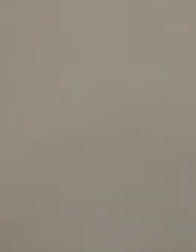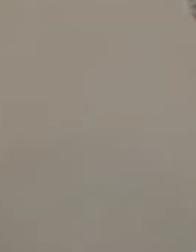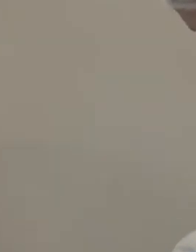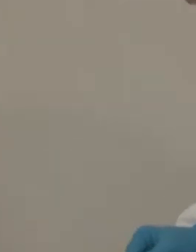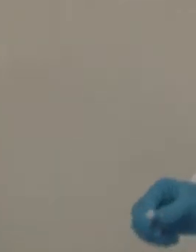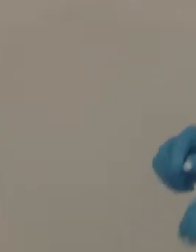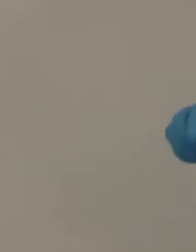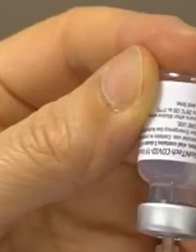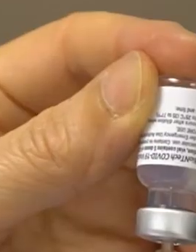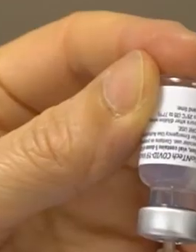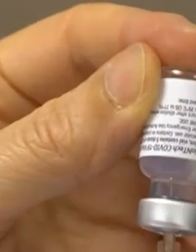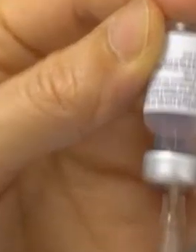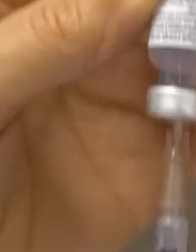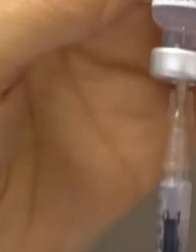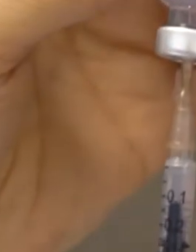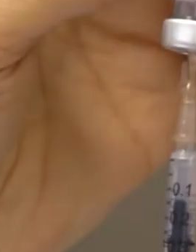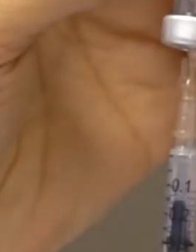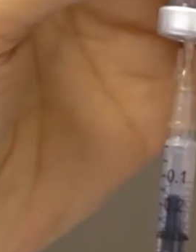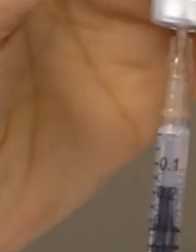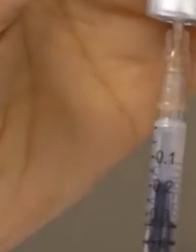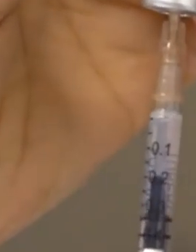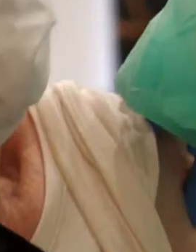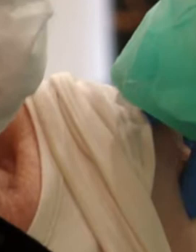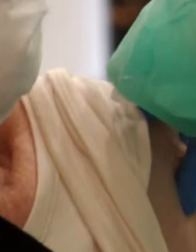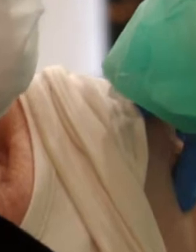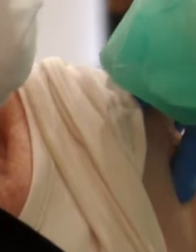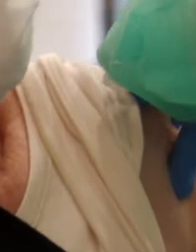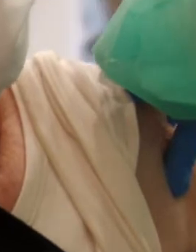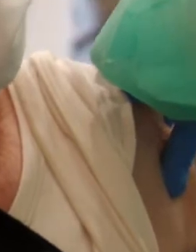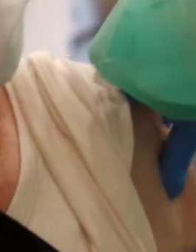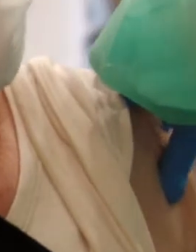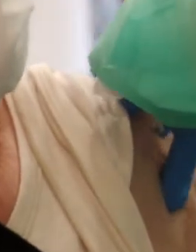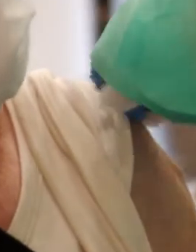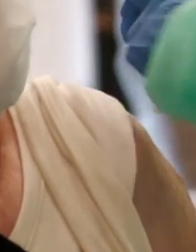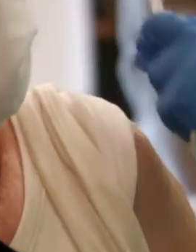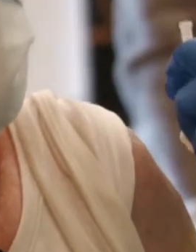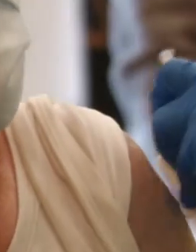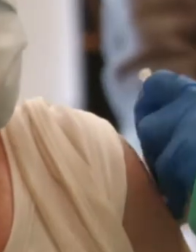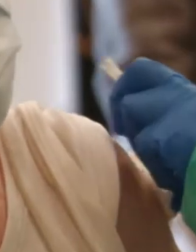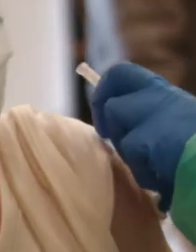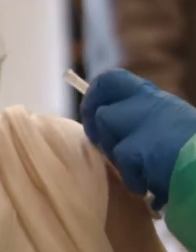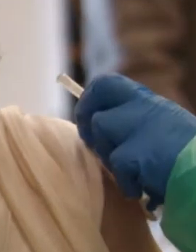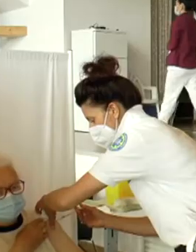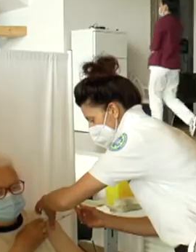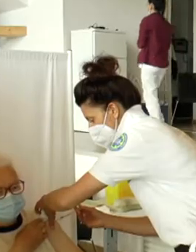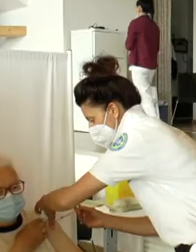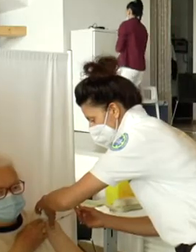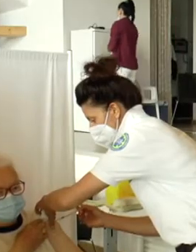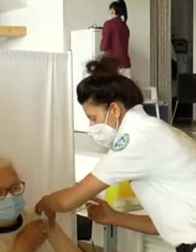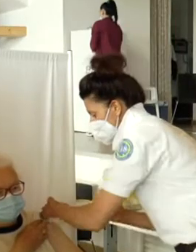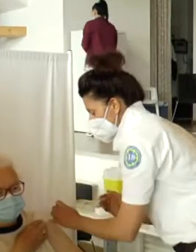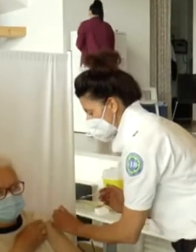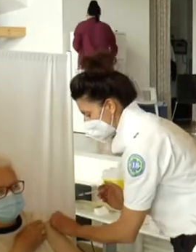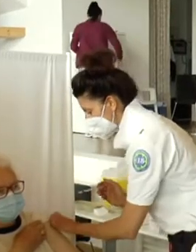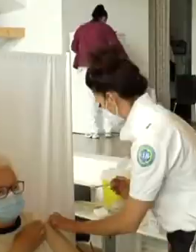Prende slancio la campagna vaccinale del Veneto. La macchina c'è ed è ormai rodata e con l'arrivo della benzina, dei vaccini, si può puntare a